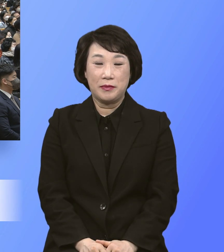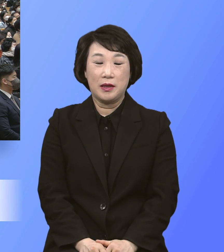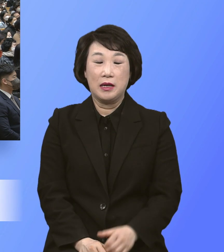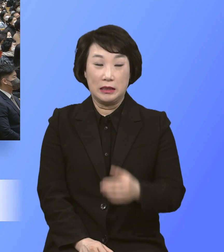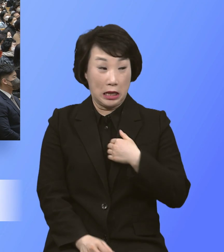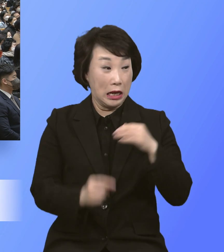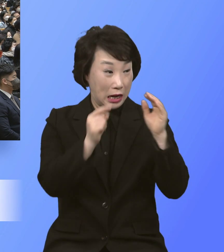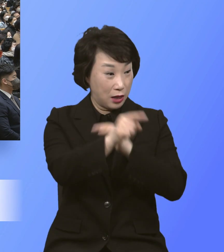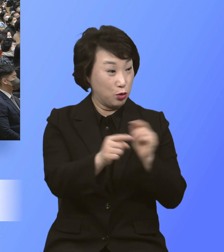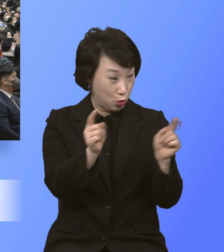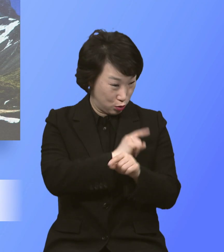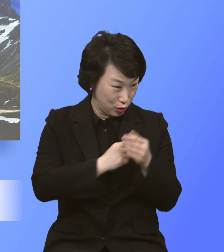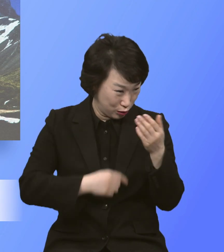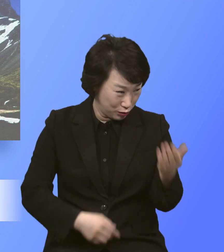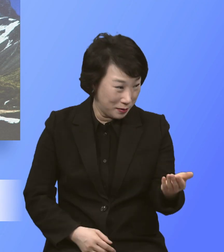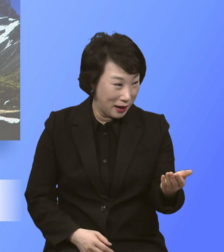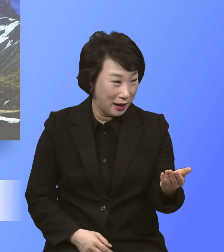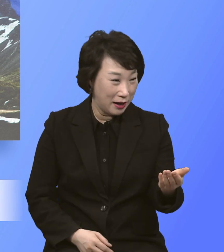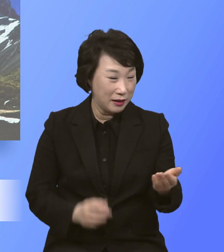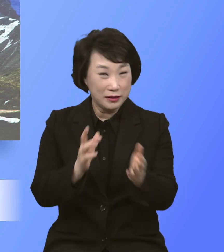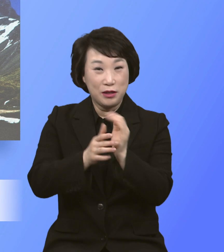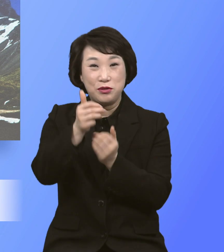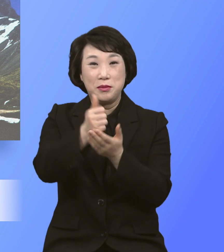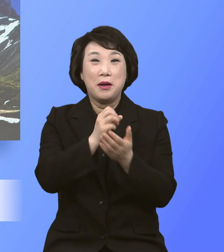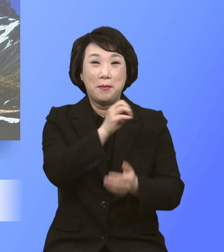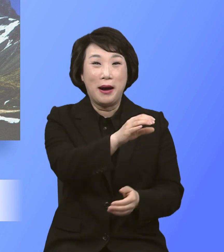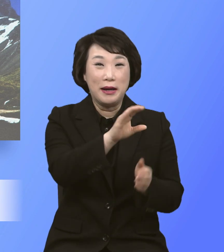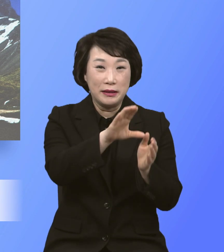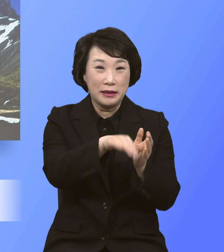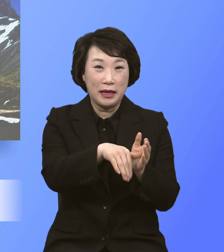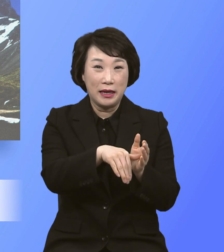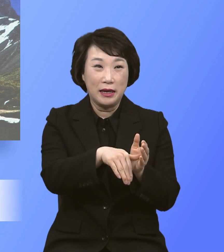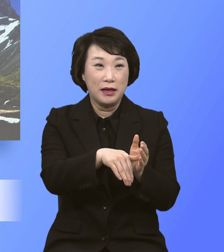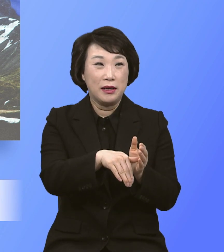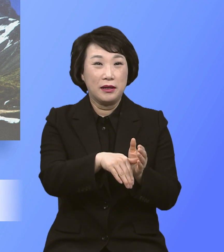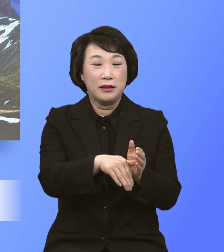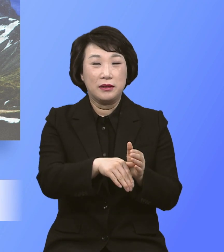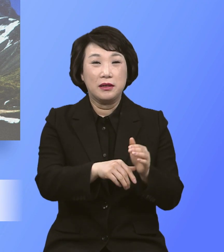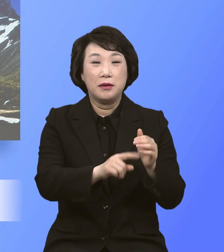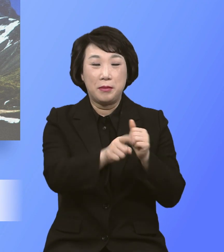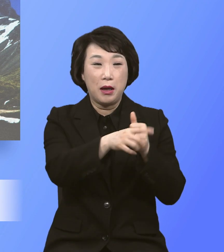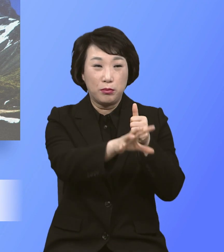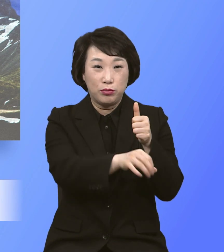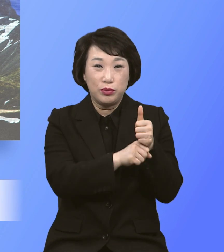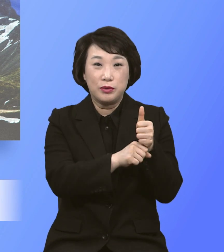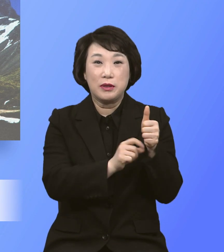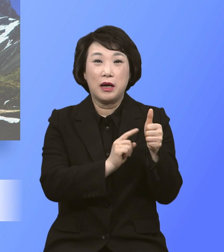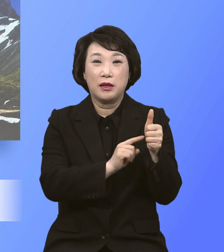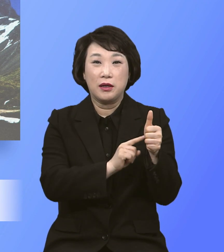내가 가서 고쳐주마 하고 말씀하실 때 백부장이